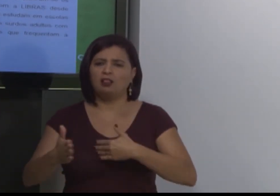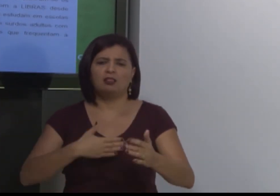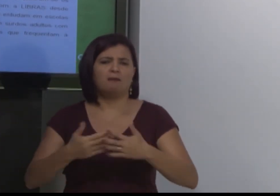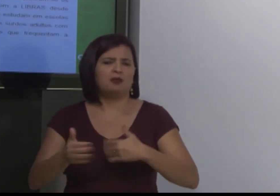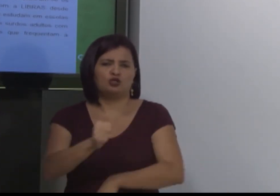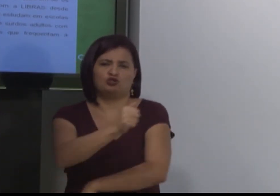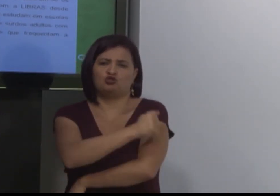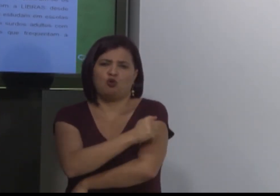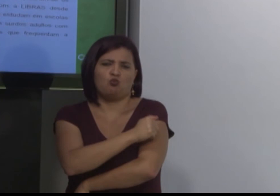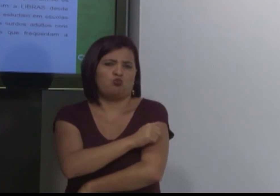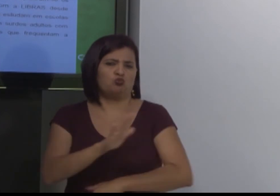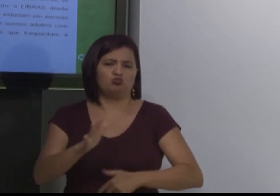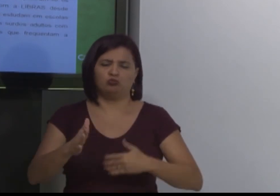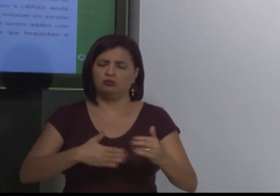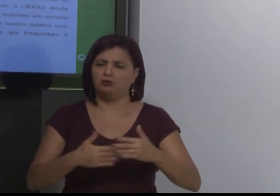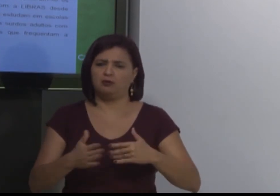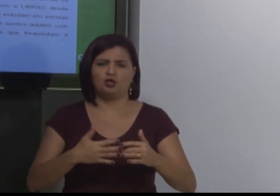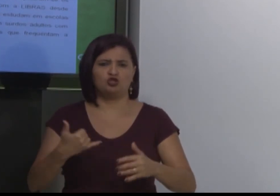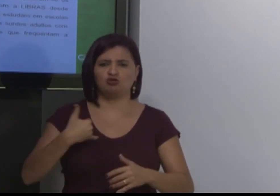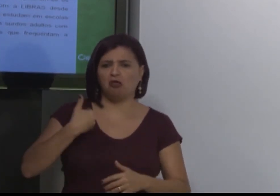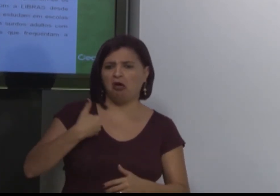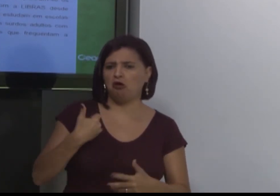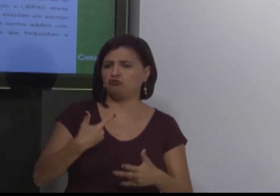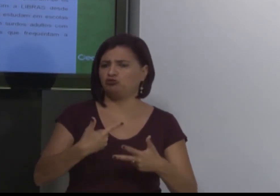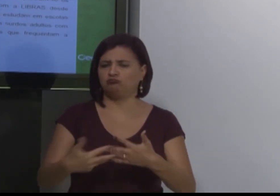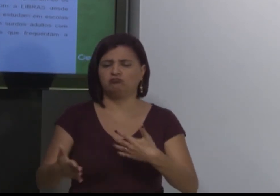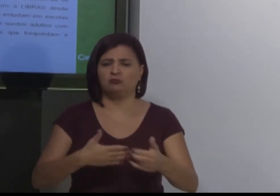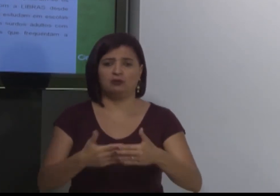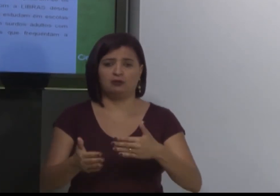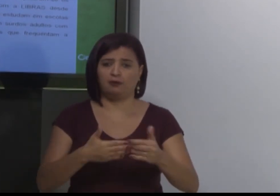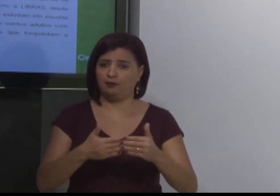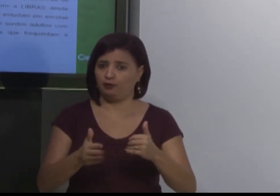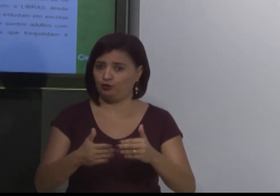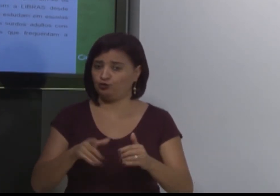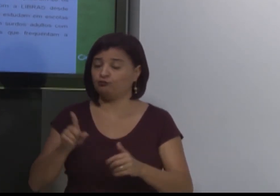temos os conteúdos, que vai depender do aluno, da faixa etária.